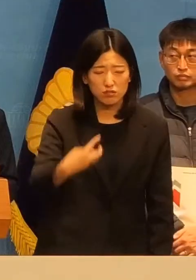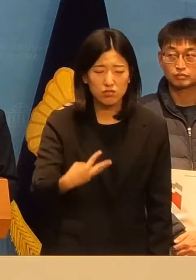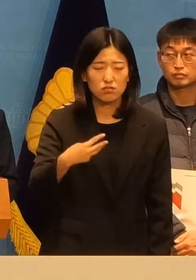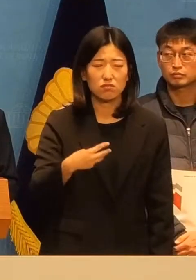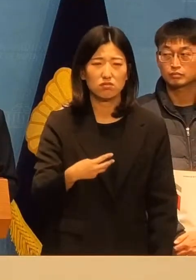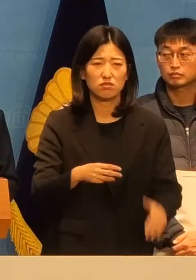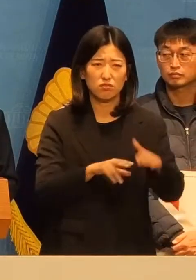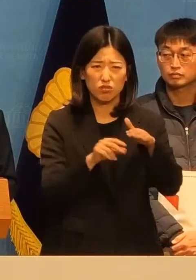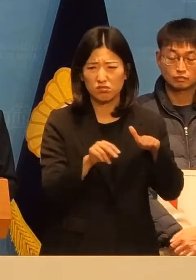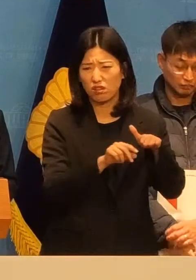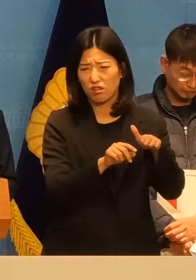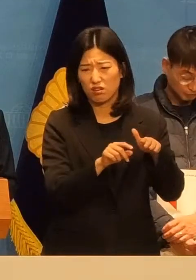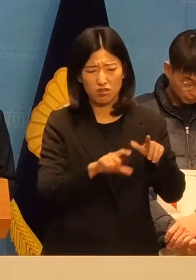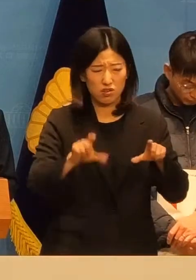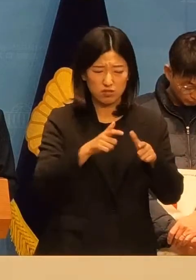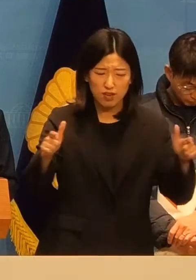지원이다.